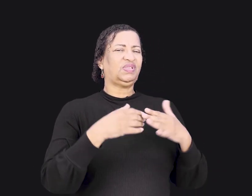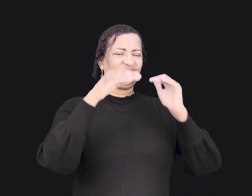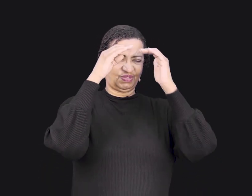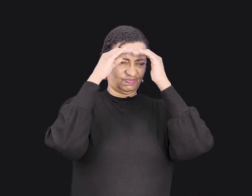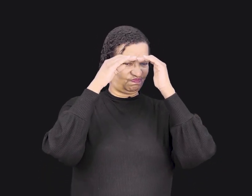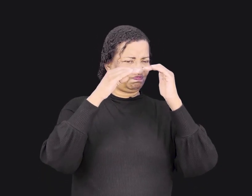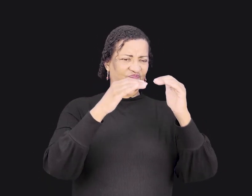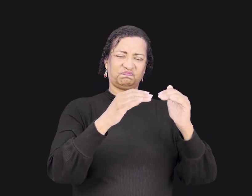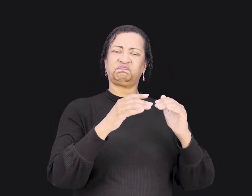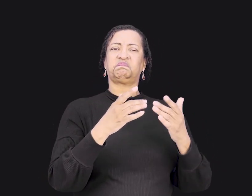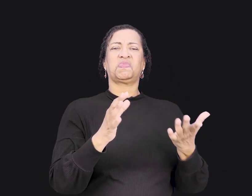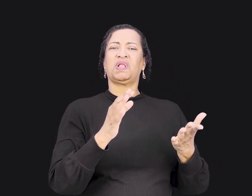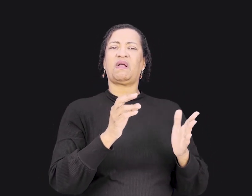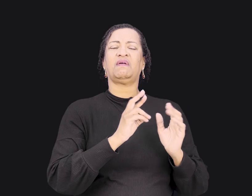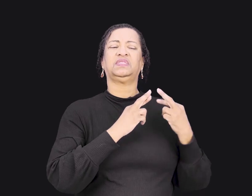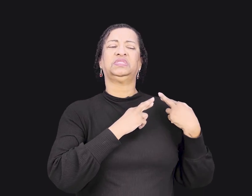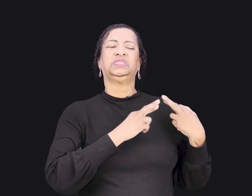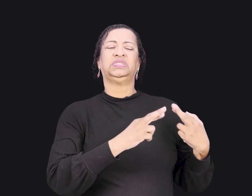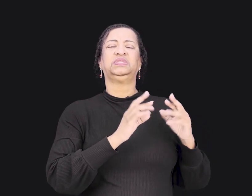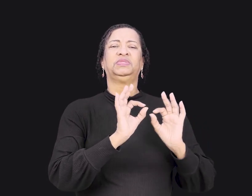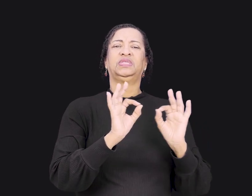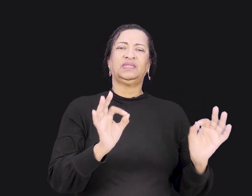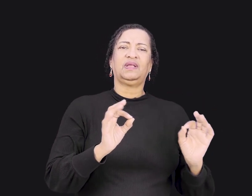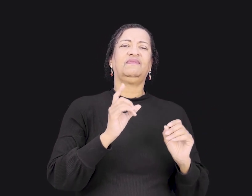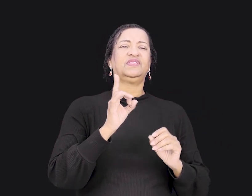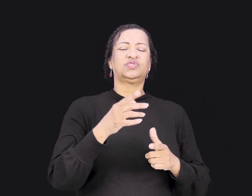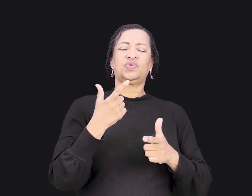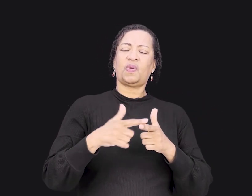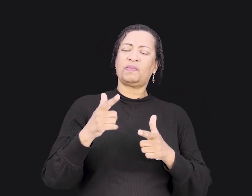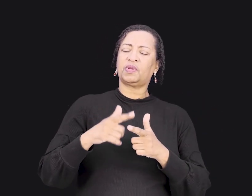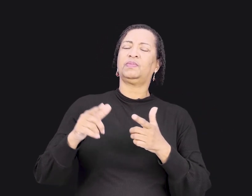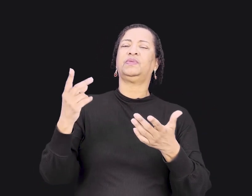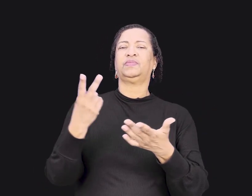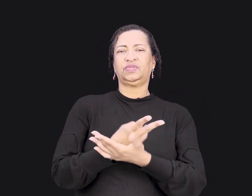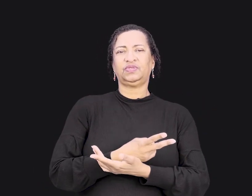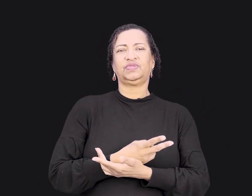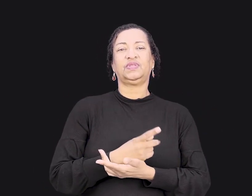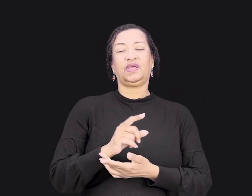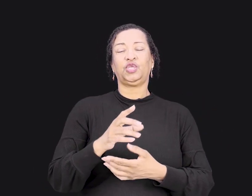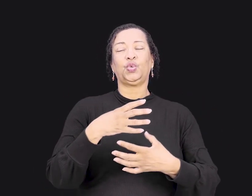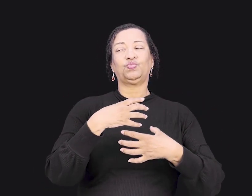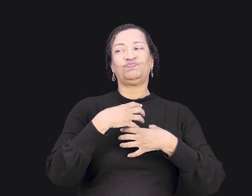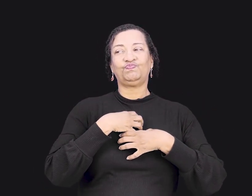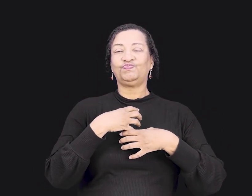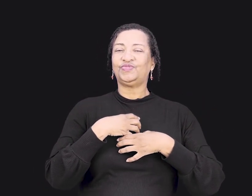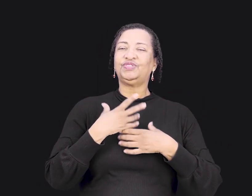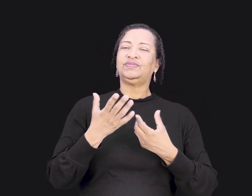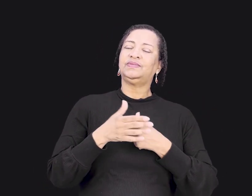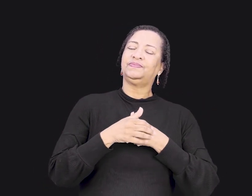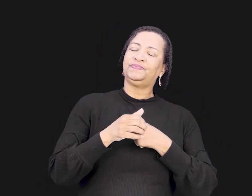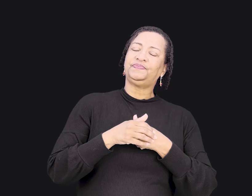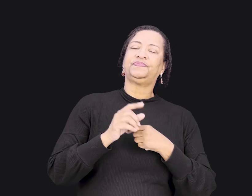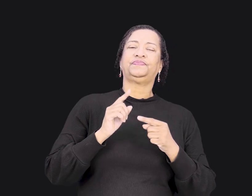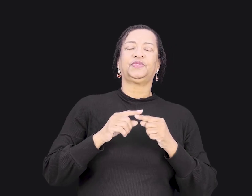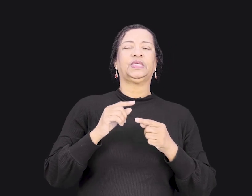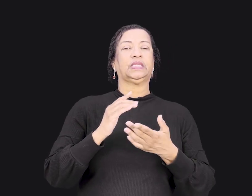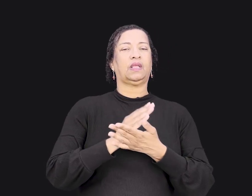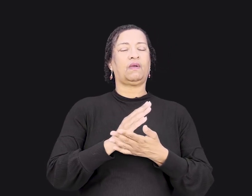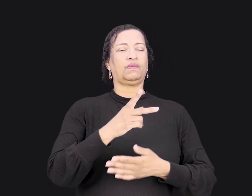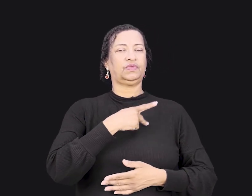dele, e só lhe causava problemas, isso me faz sentir um pouco consolado até. Sabe, existem alguns pastores hoje que